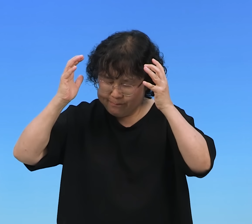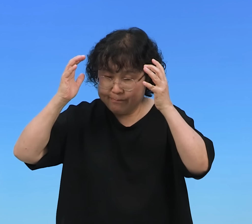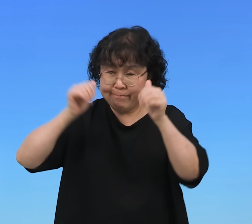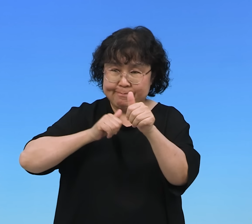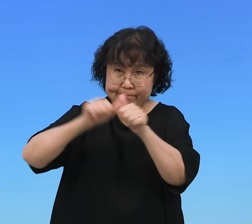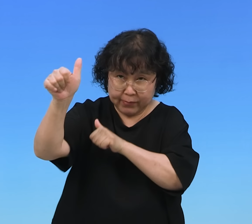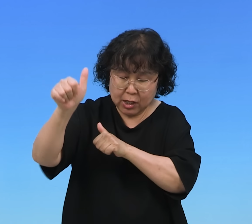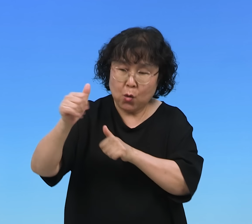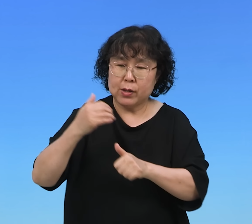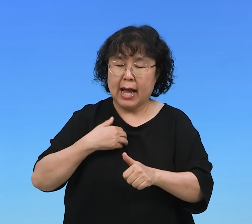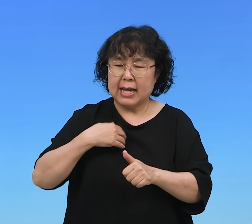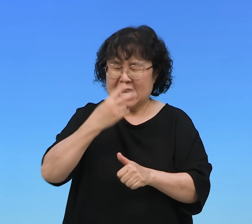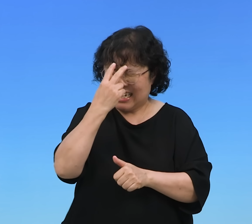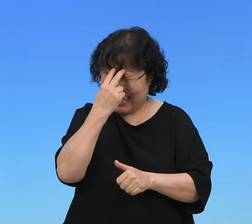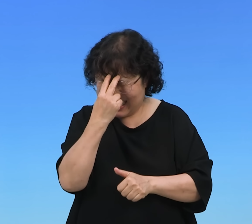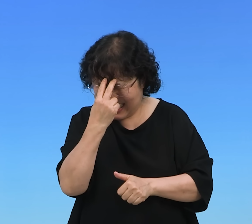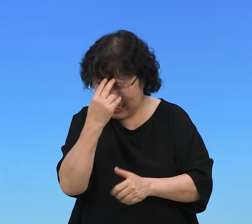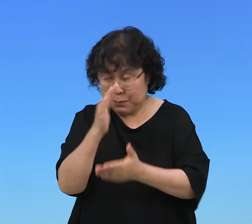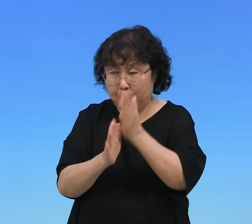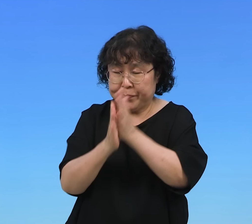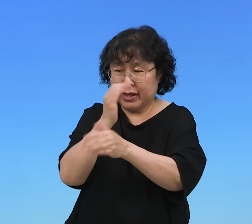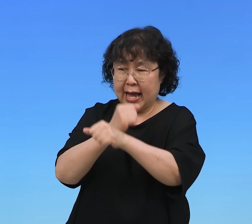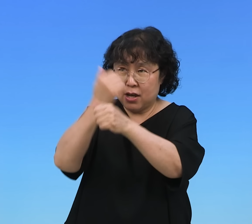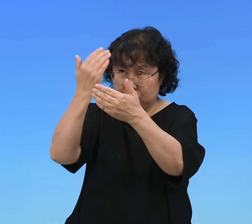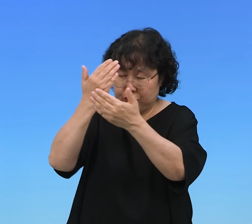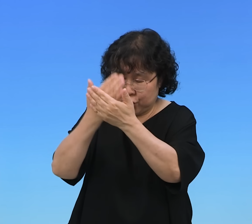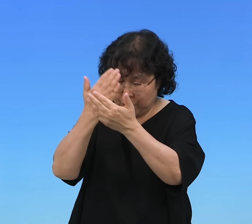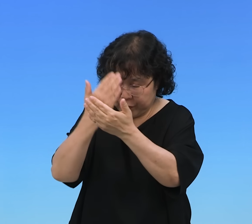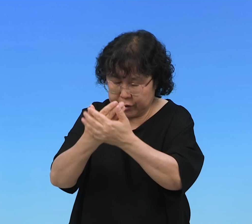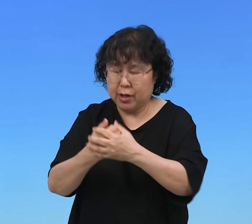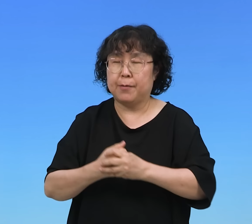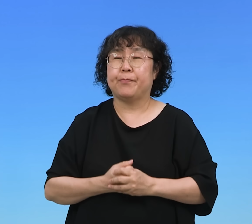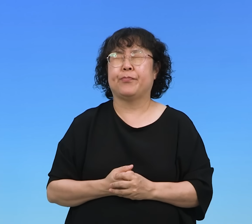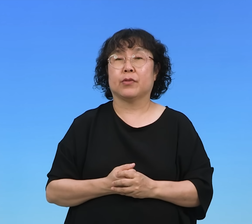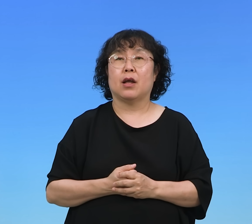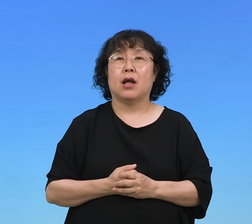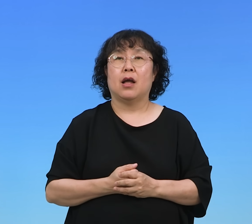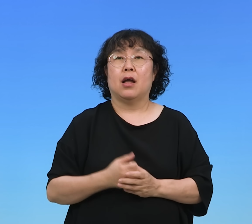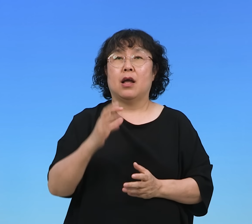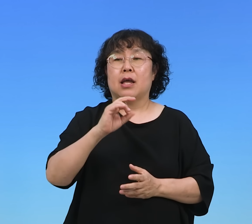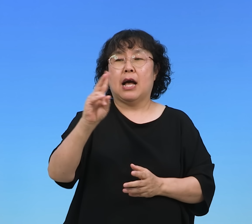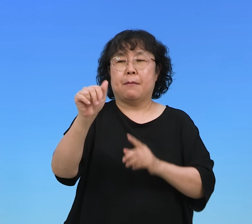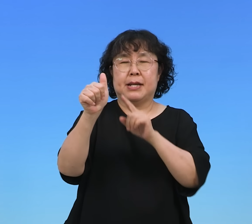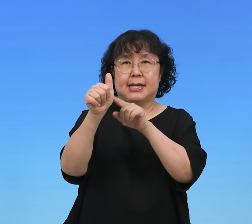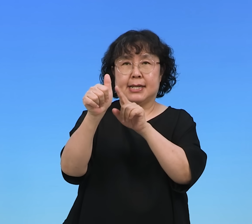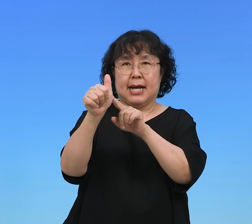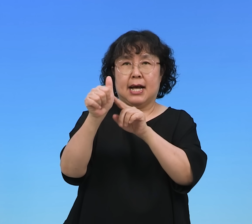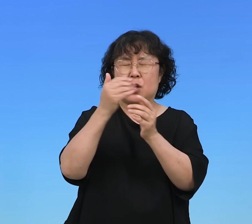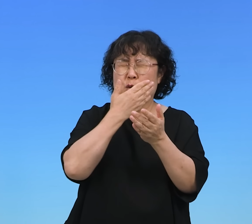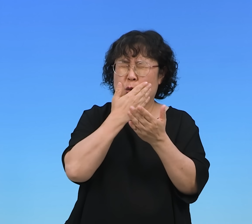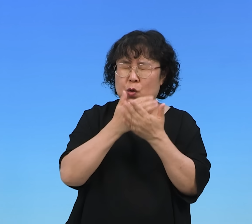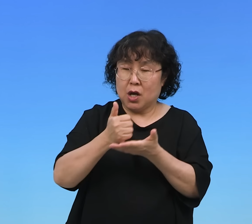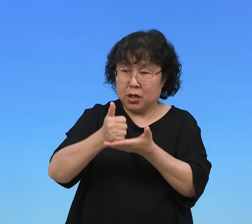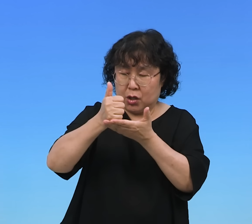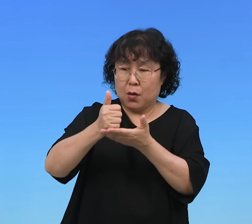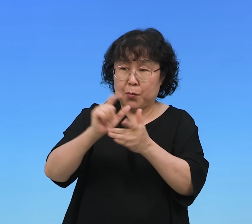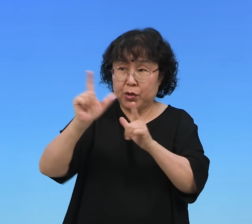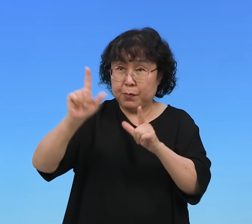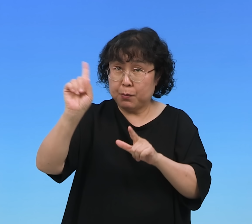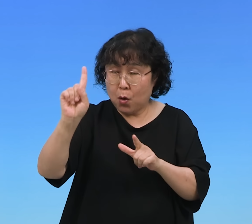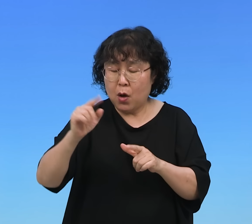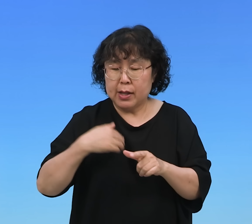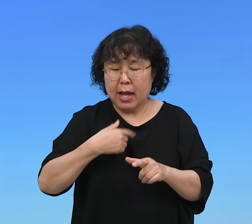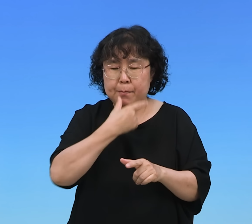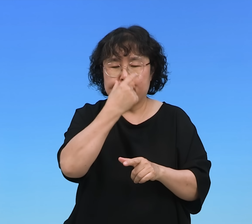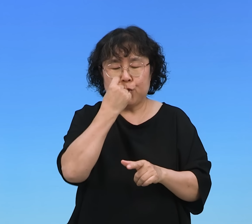벗어나 내게 근심이 없게 하옵소서. 야베스에게서 너무너무 존경스러운 모습이 이거예요. 그는 자기가